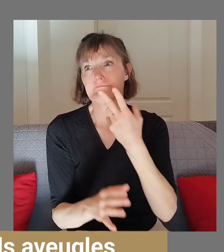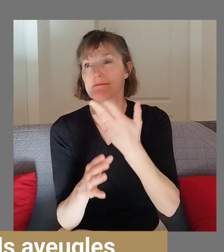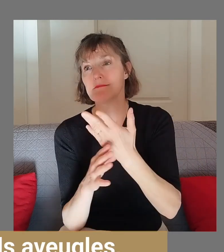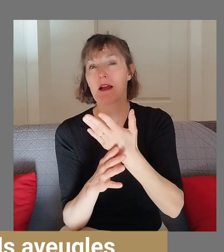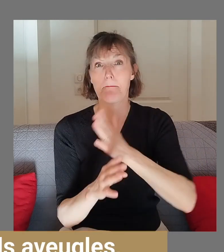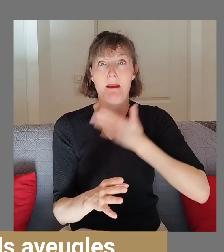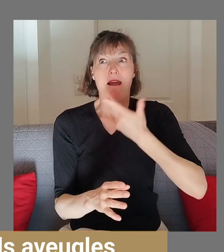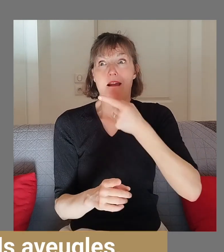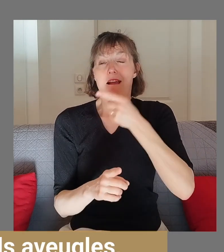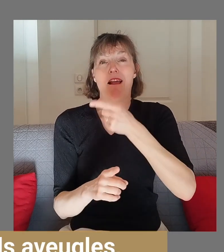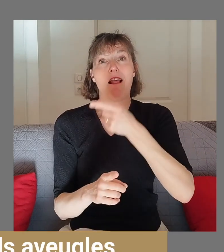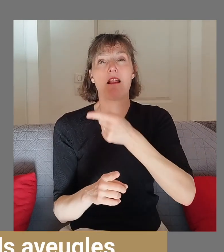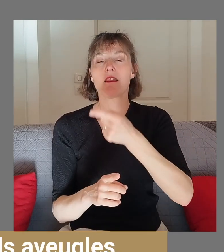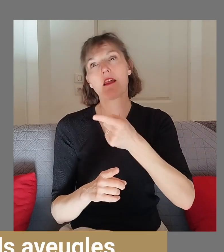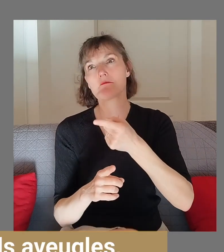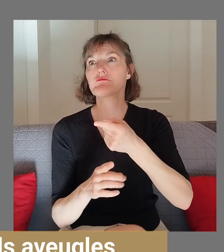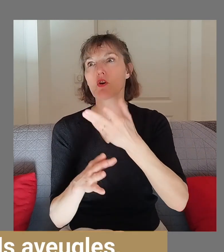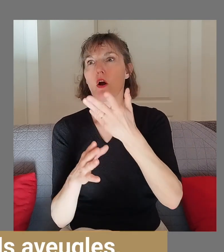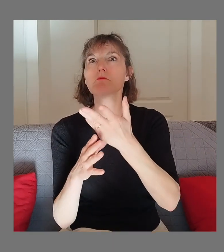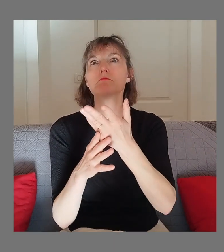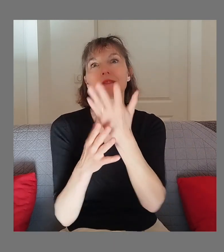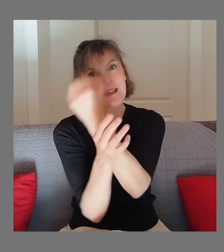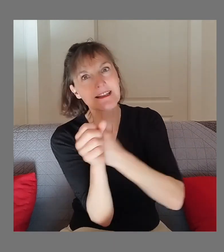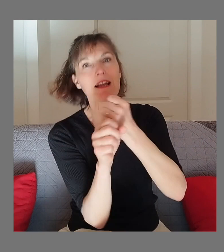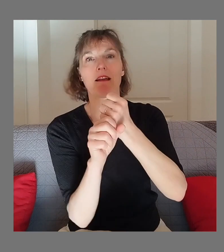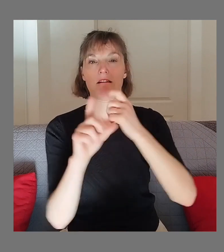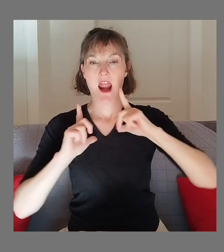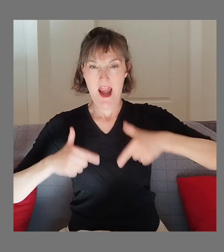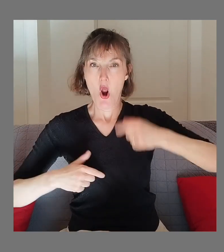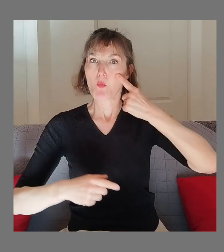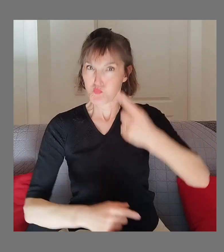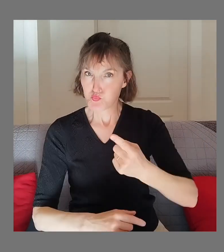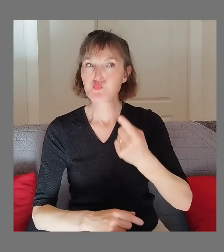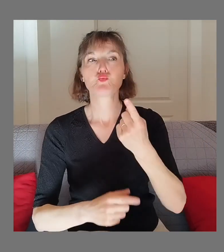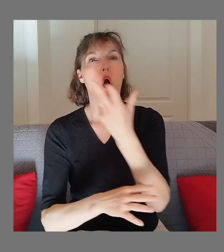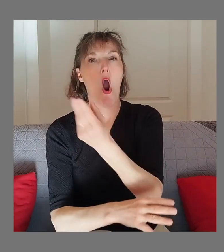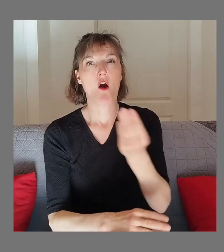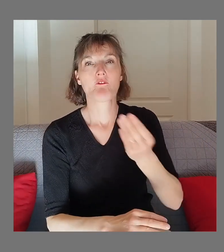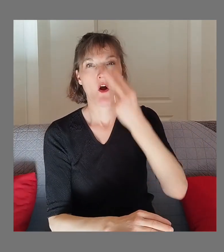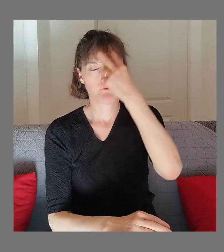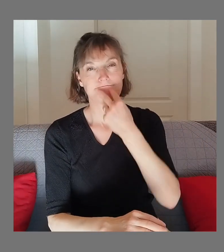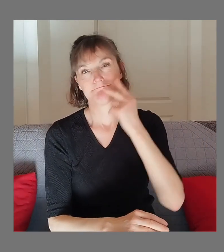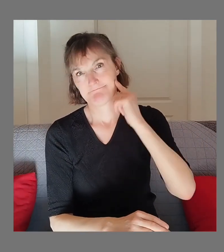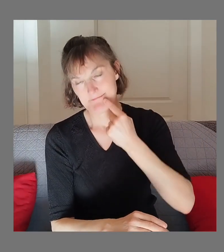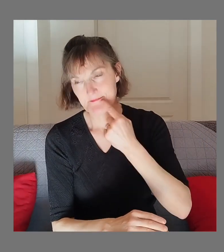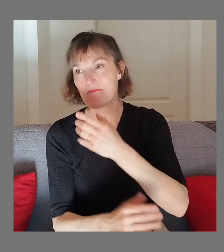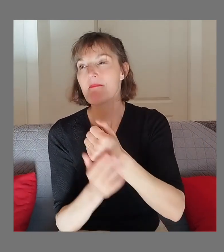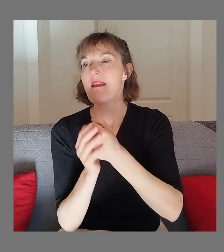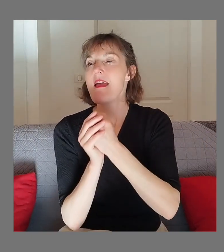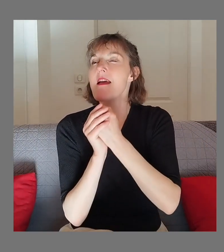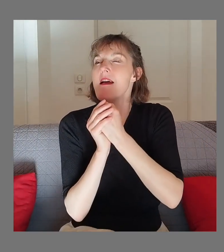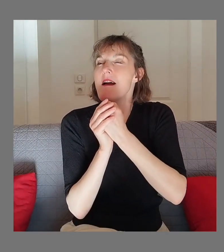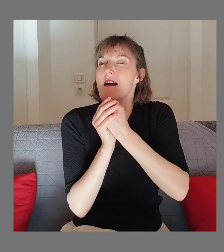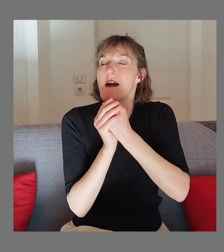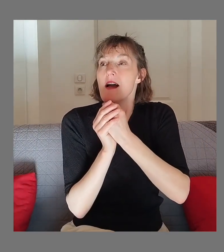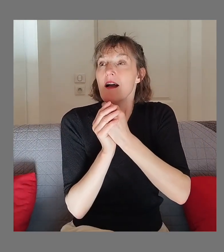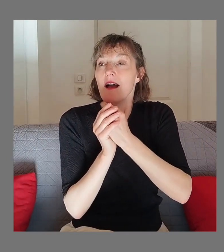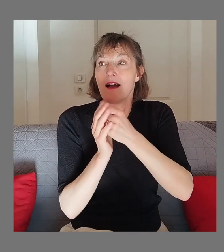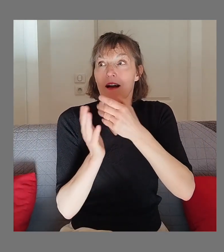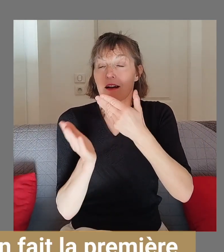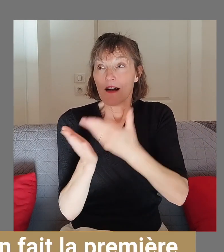Tous les sourds aveugles, elle est sourde aveugle, Hélène Keller, et on connaît très bien son histoire. Qu'elle est